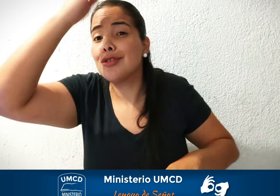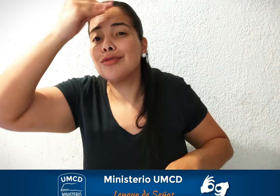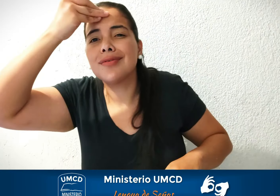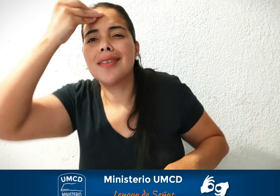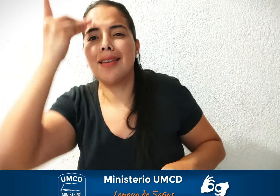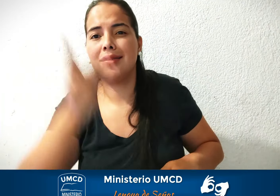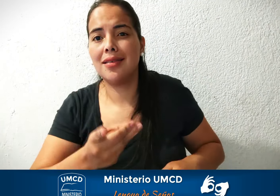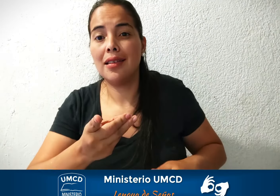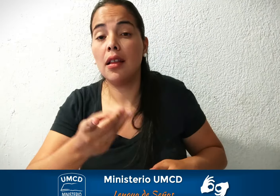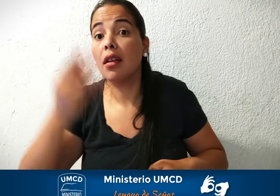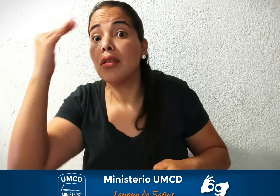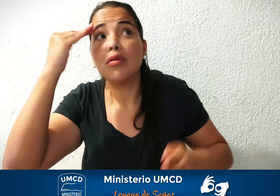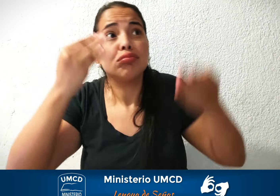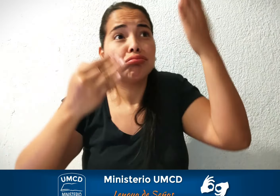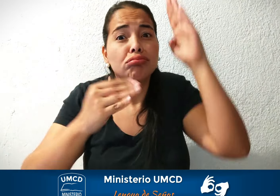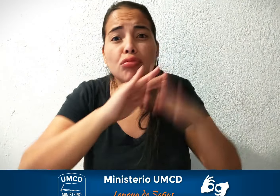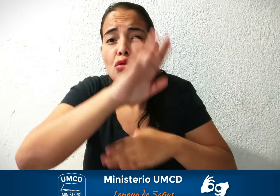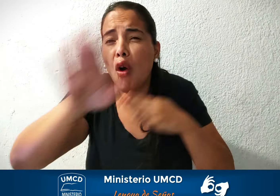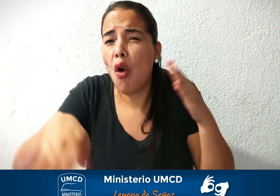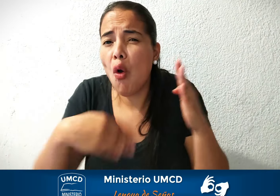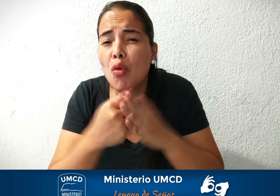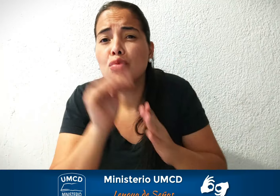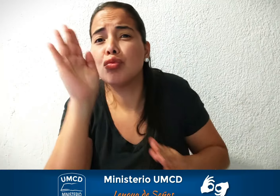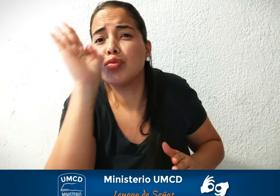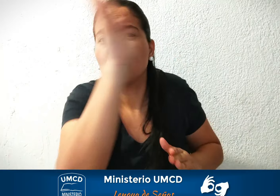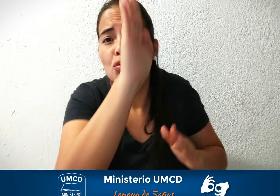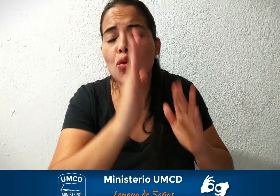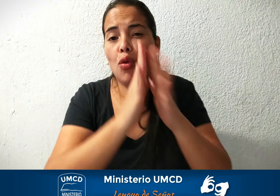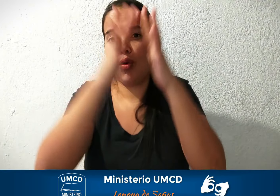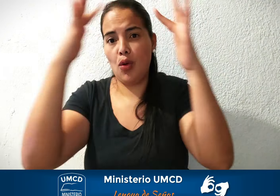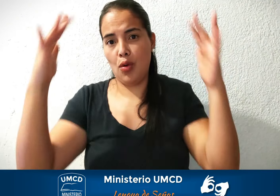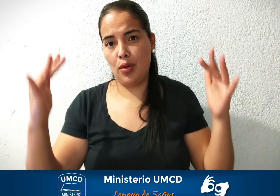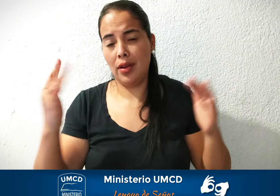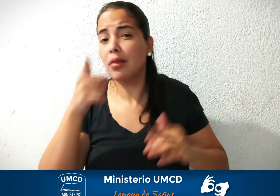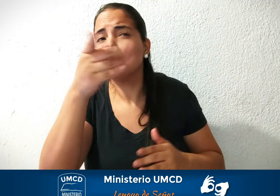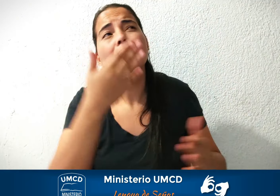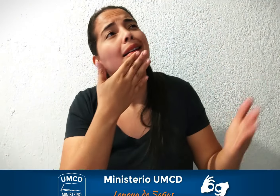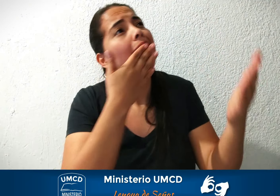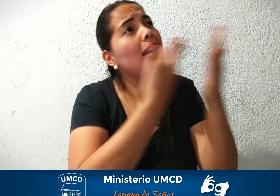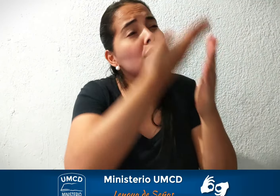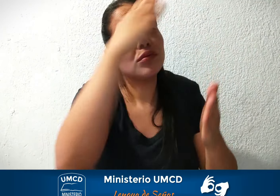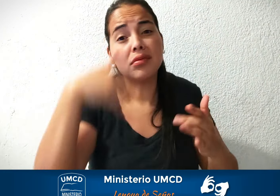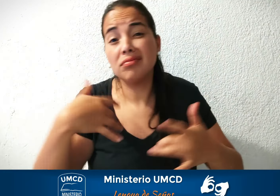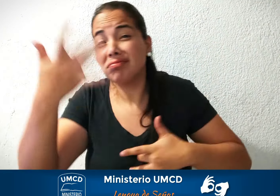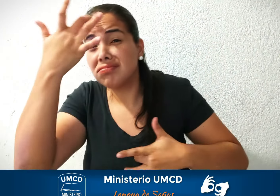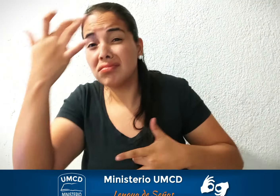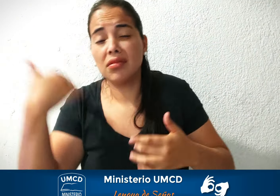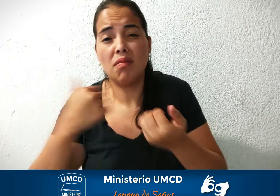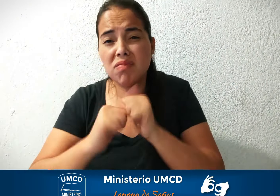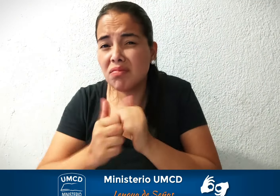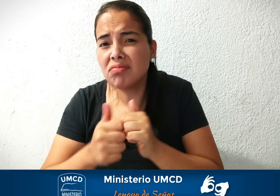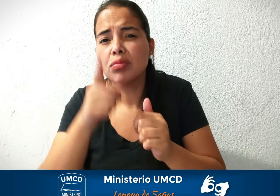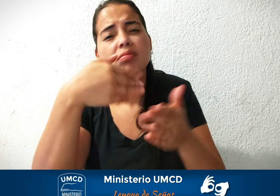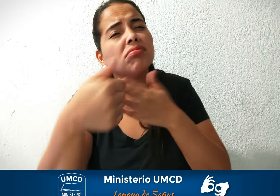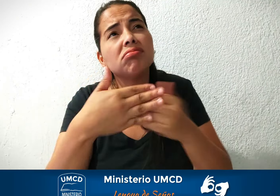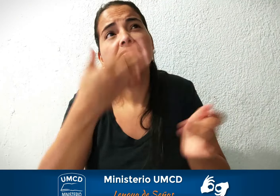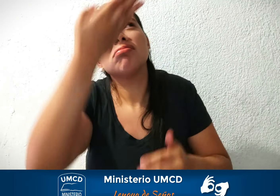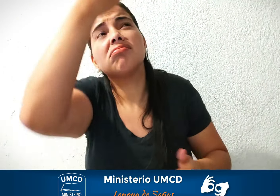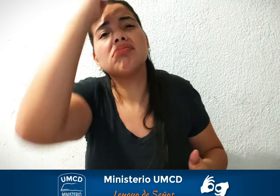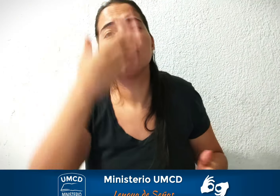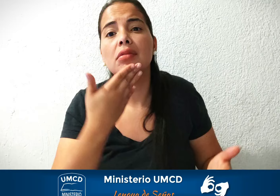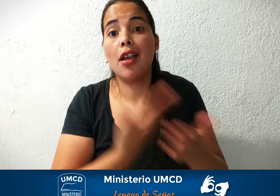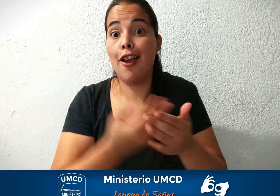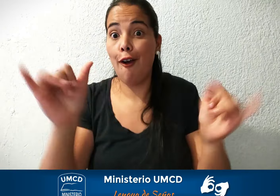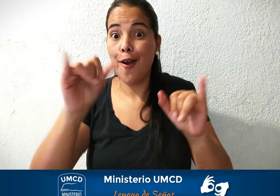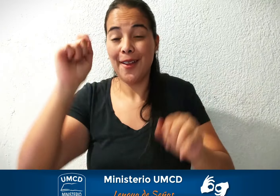momentos que Dios ha orquestado para su gloria. Y otro ejemplo maravilloso de esto